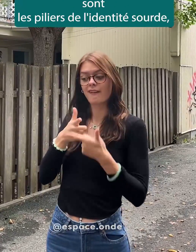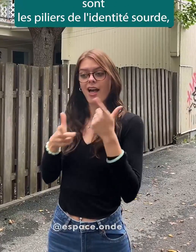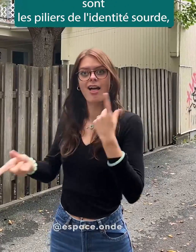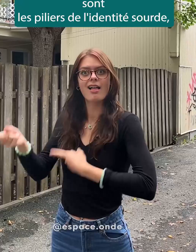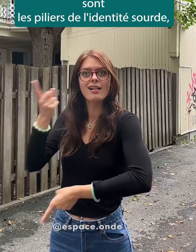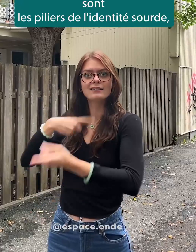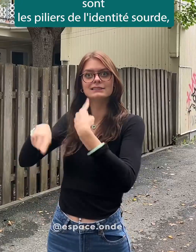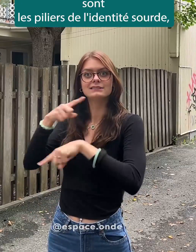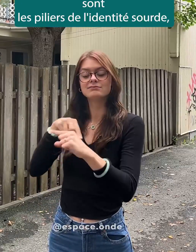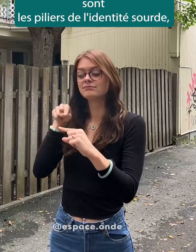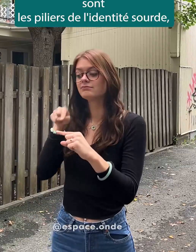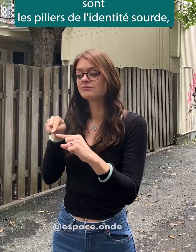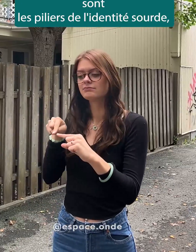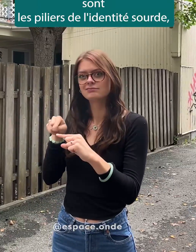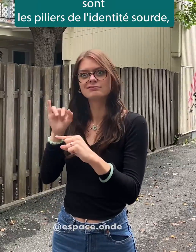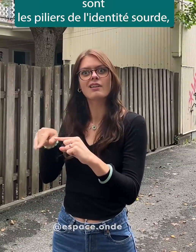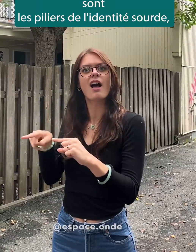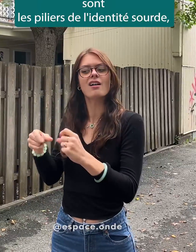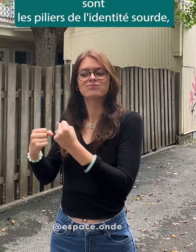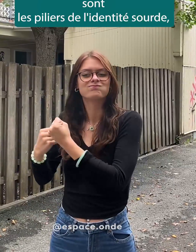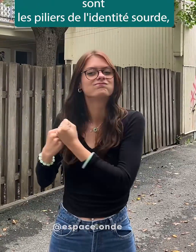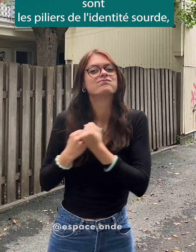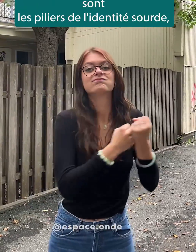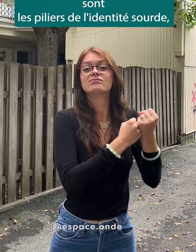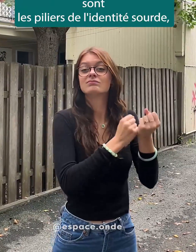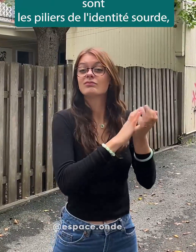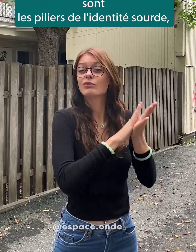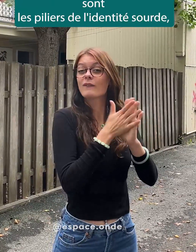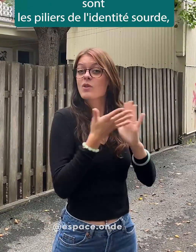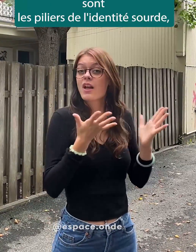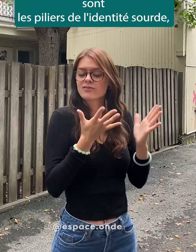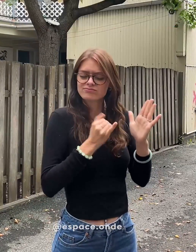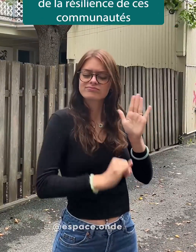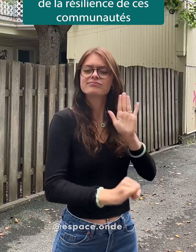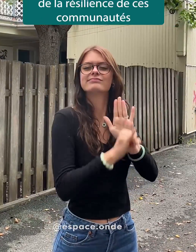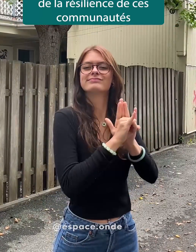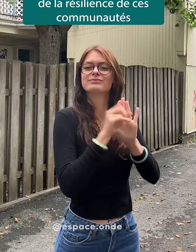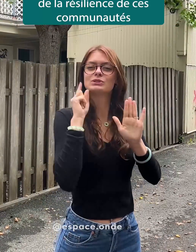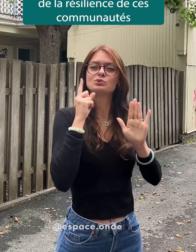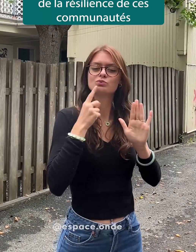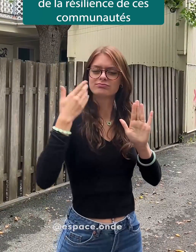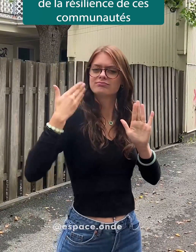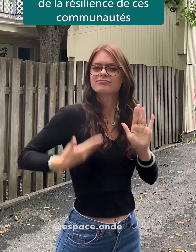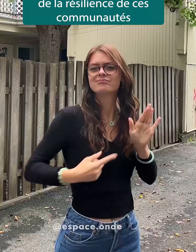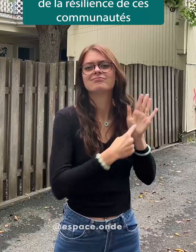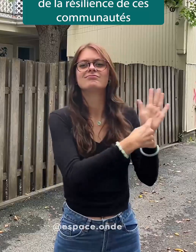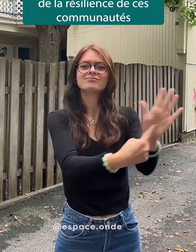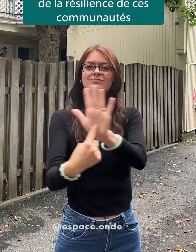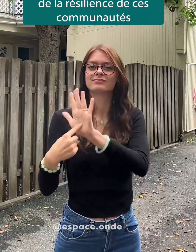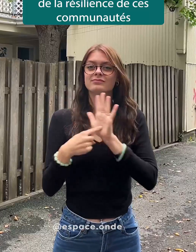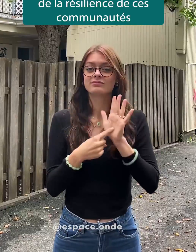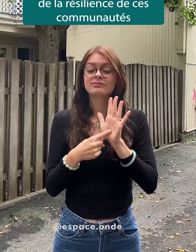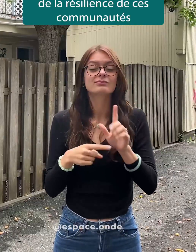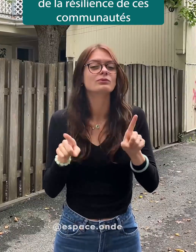langues signées sont les piliers de l'identité sourde, elles sont aussi le symbole de la résilience de ces